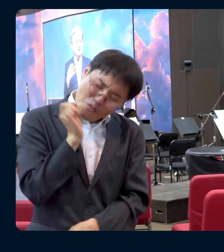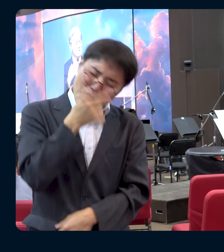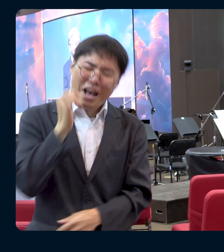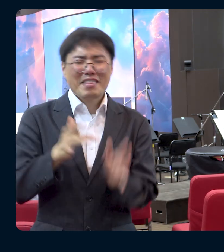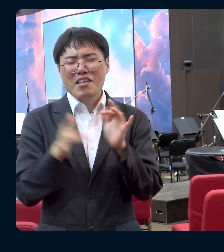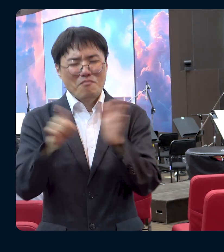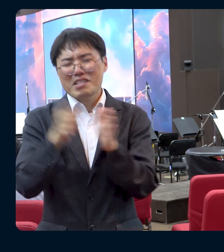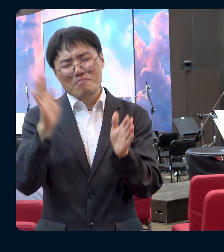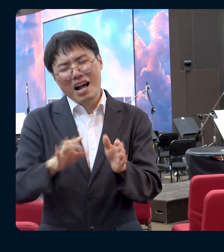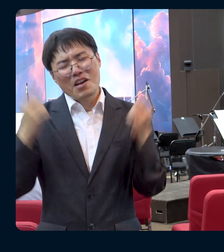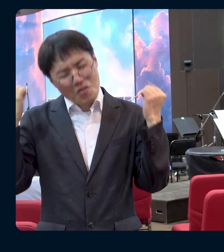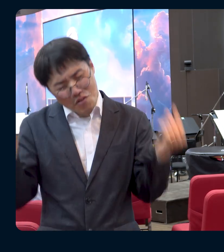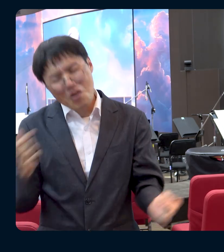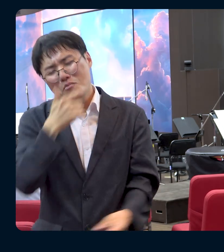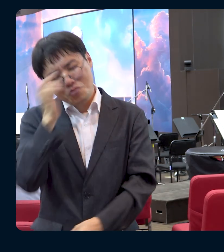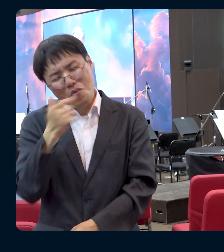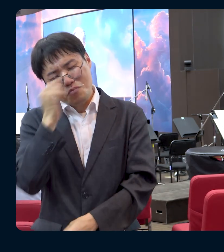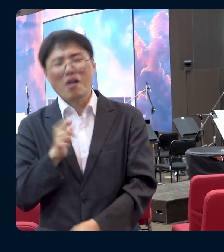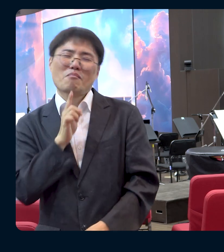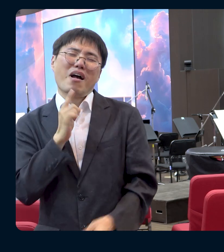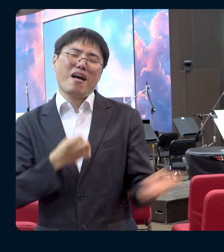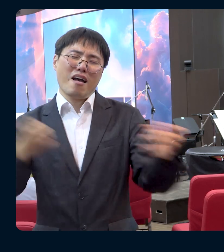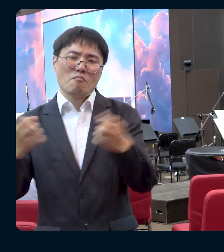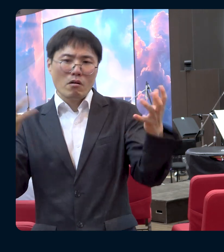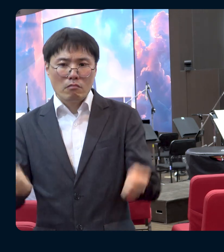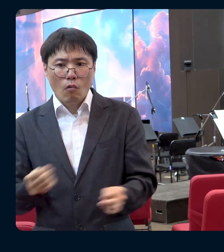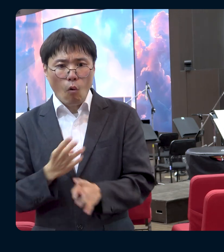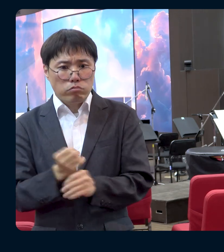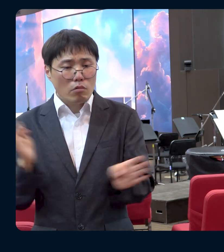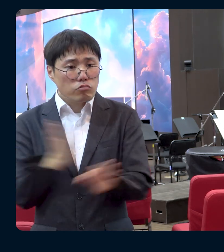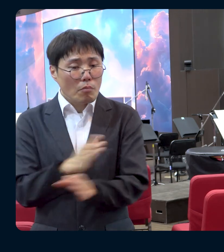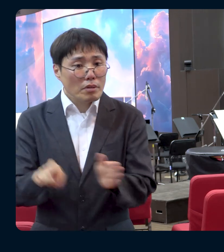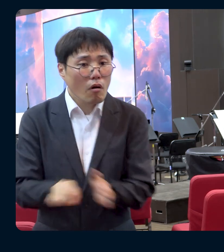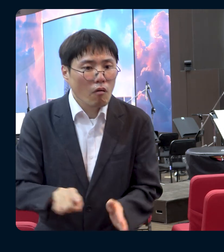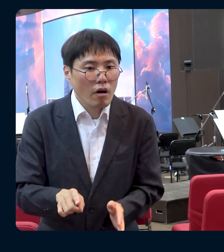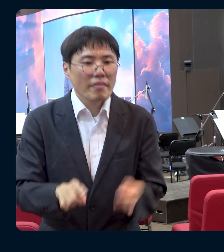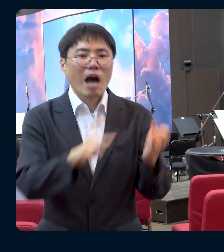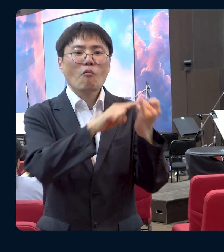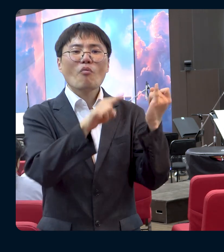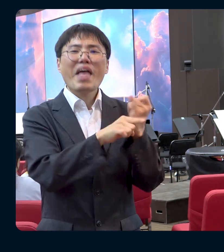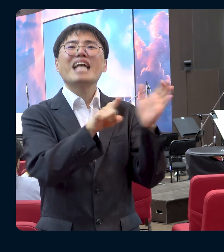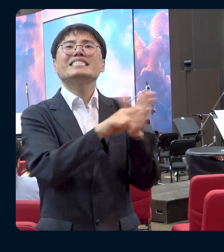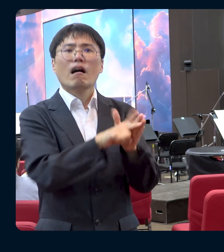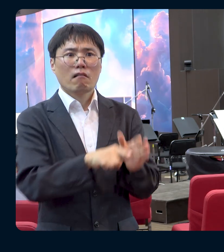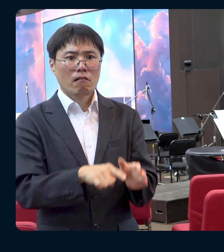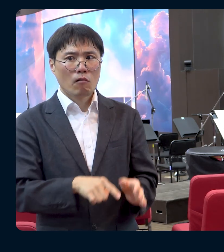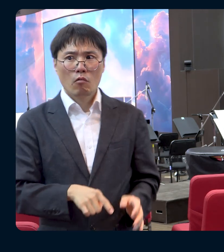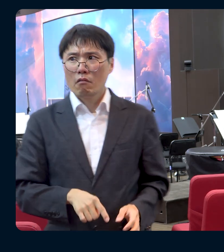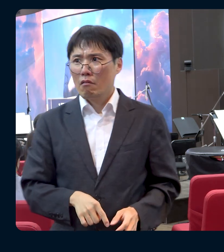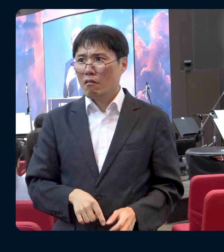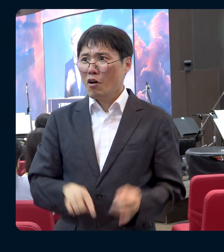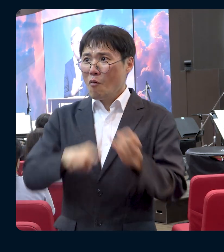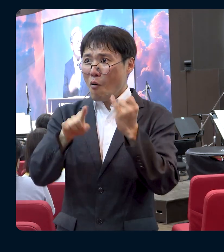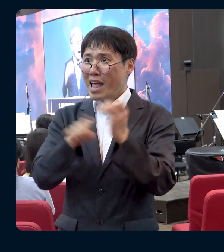믿음이 부족하다고. 내가 예수를 믿지만 아직도 믿음이 부족하다고. 언제부터 믿느냐 그랬더니 모태신앙이래.